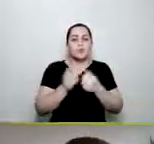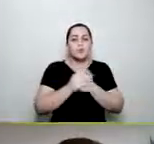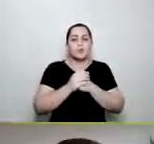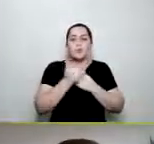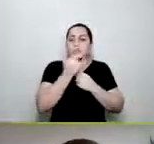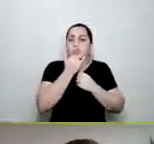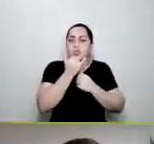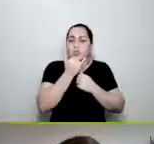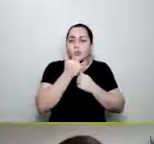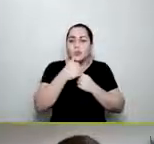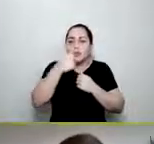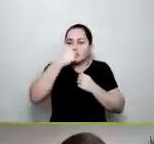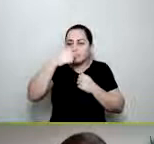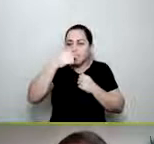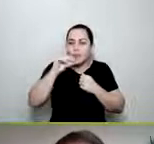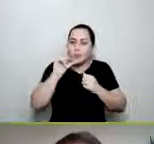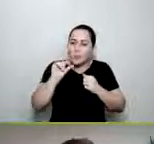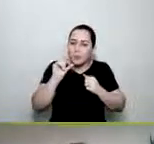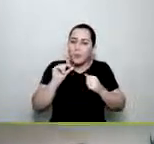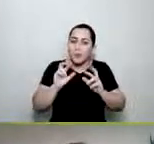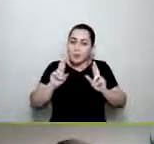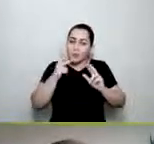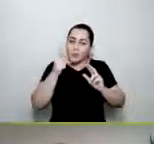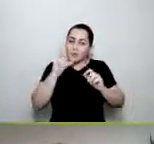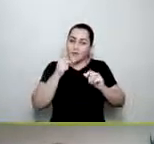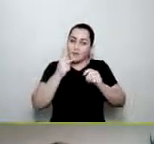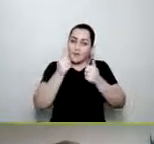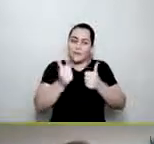Desculpem, estou um pouquinho gripado, espero que consiga falar bem.